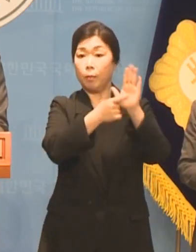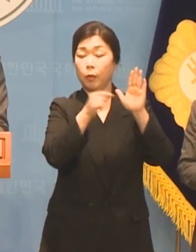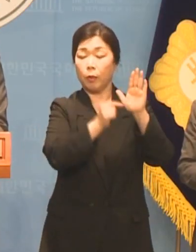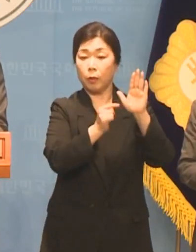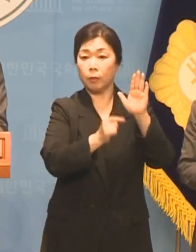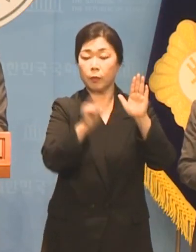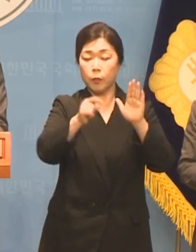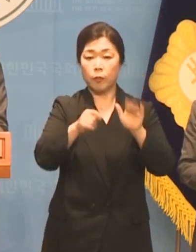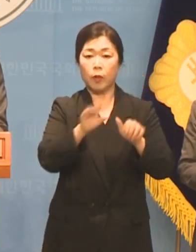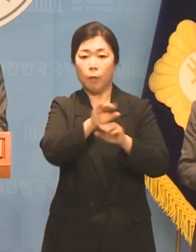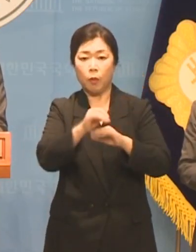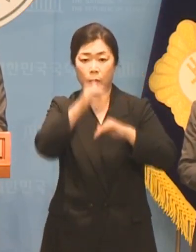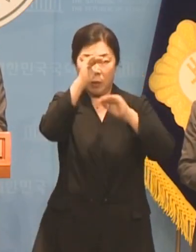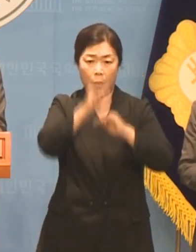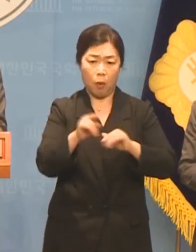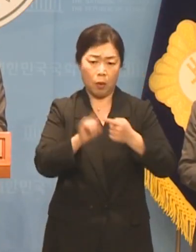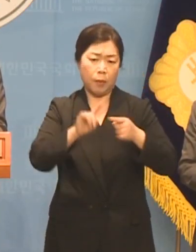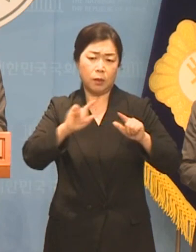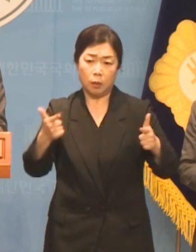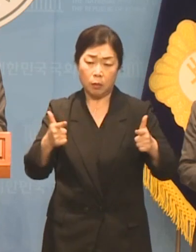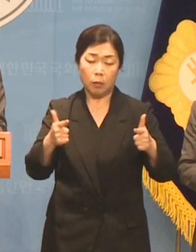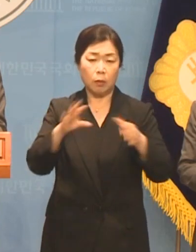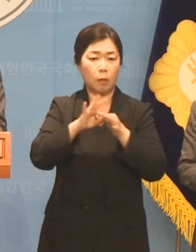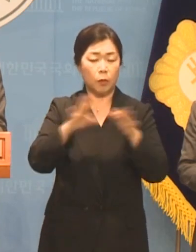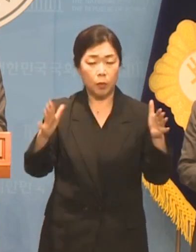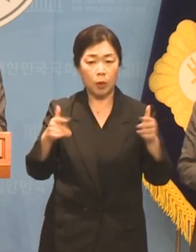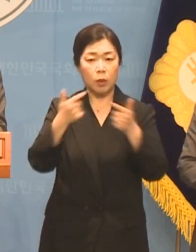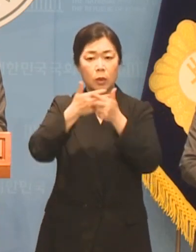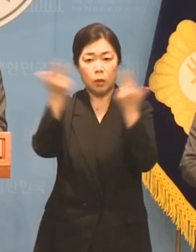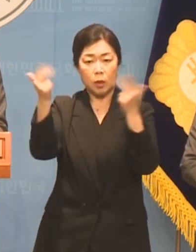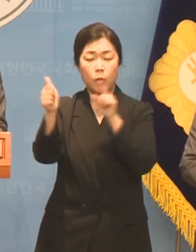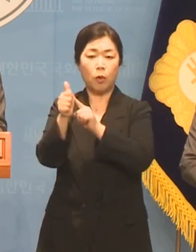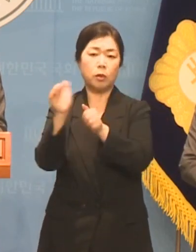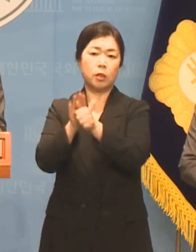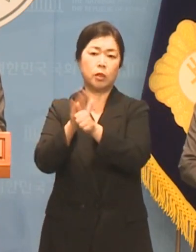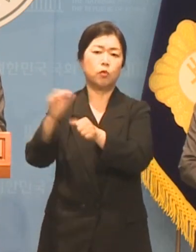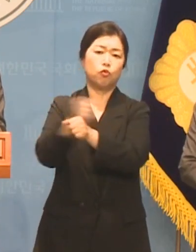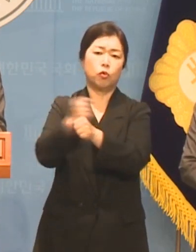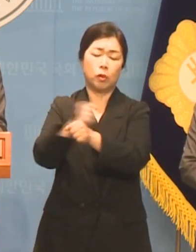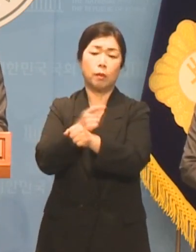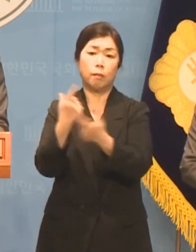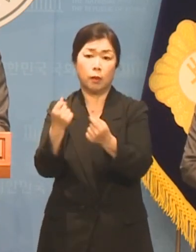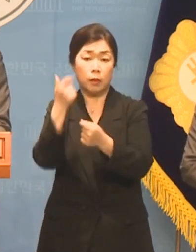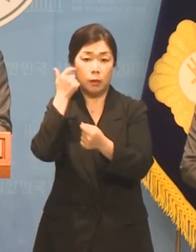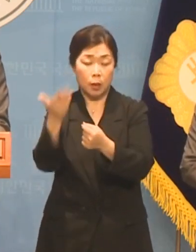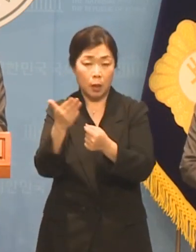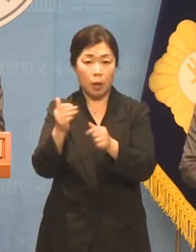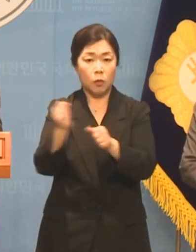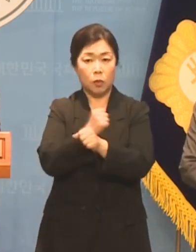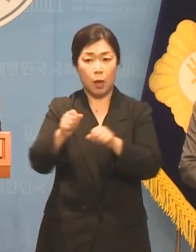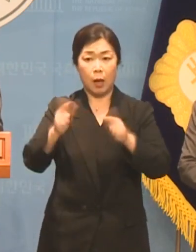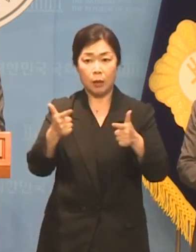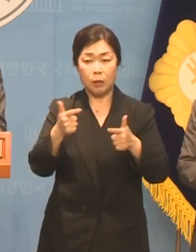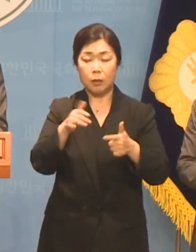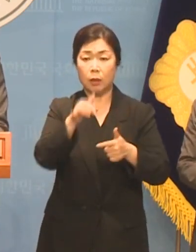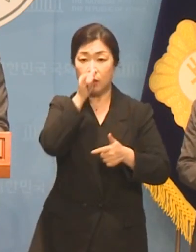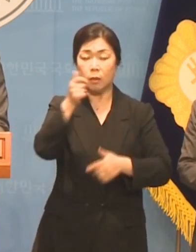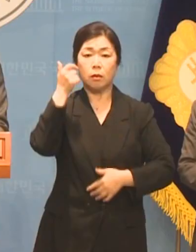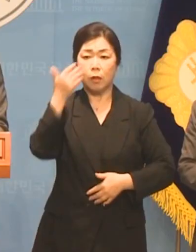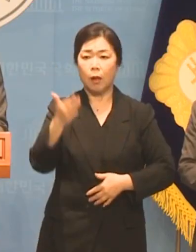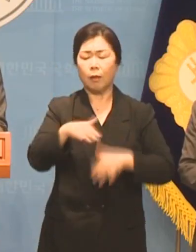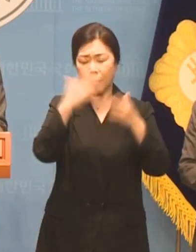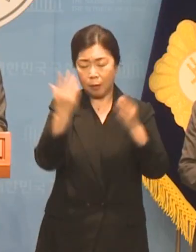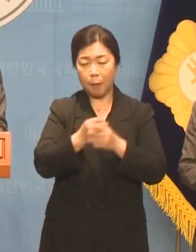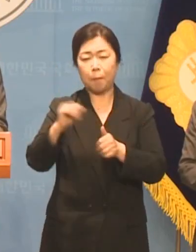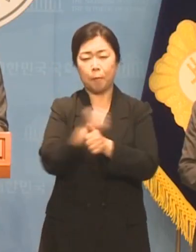해당 방송 내용과 전혀 무관한 이재명 지지율도 조작할 건가요? 조작 아닌 게 있나요? 라는